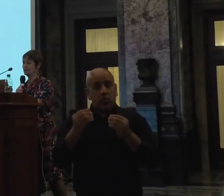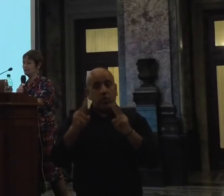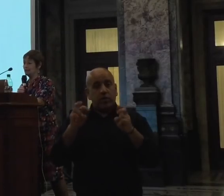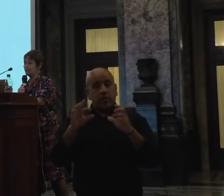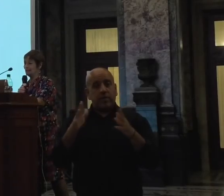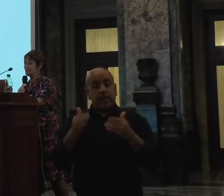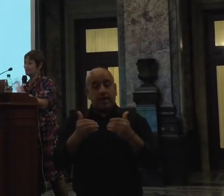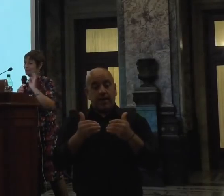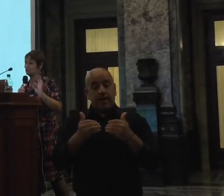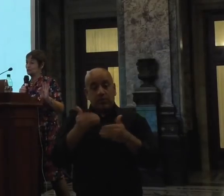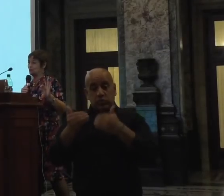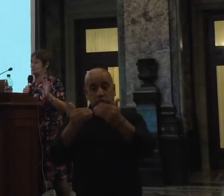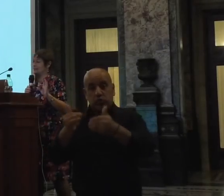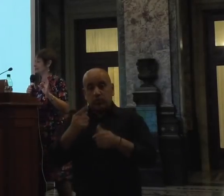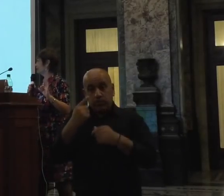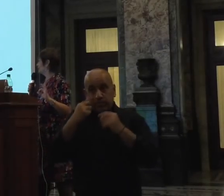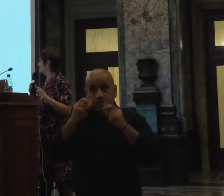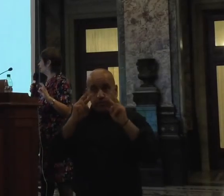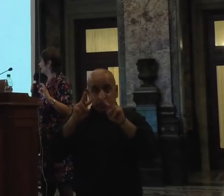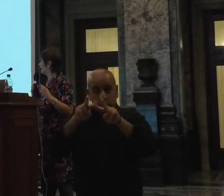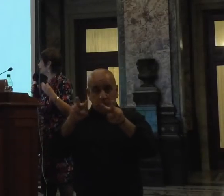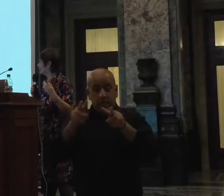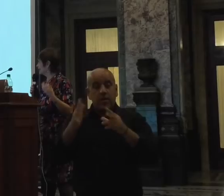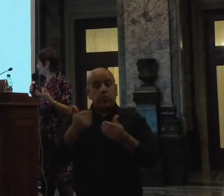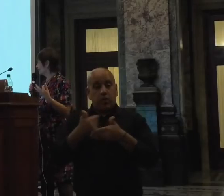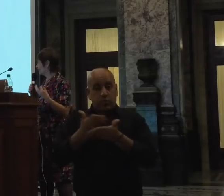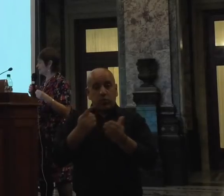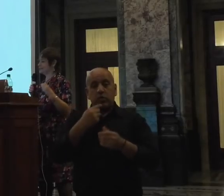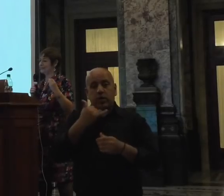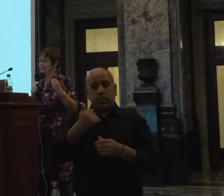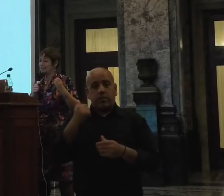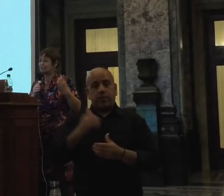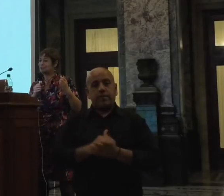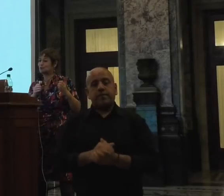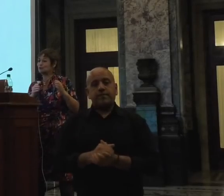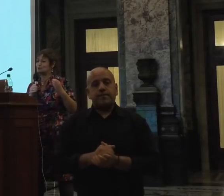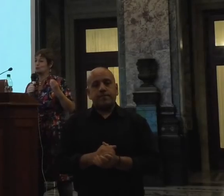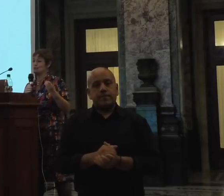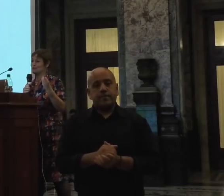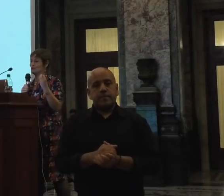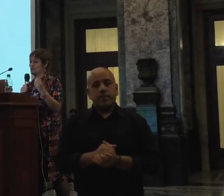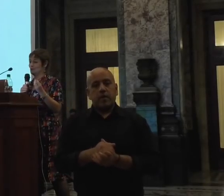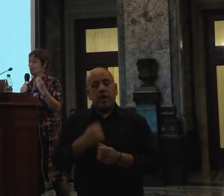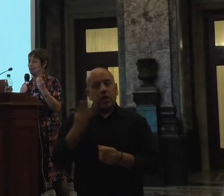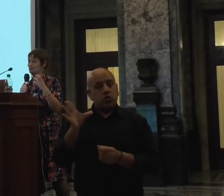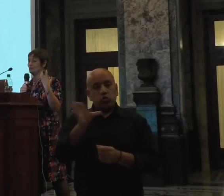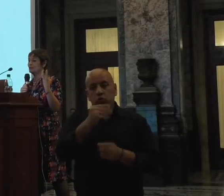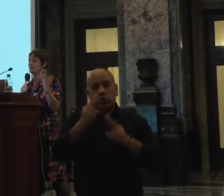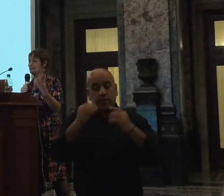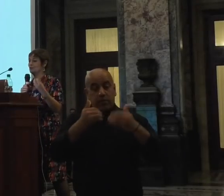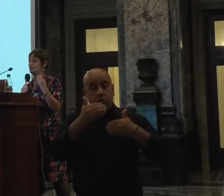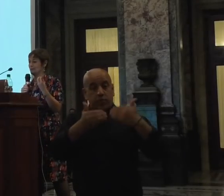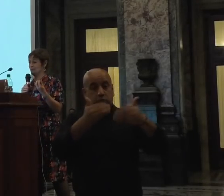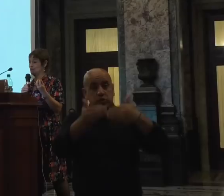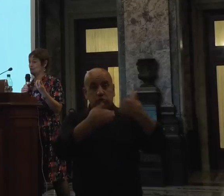visuales, quiero hacer una demostración más, nada más para recordarles que todos los procesos visuales, todos